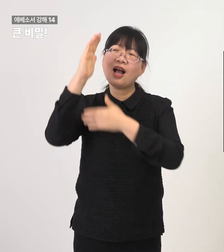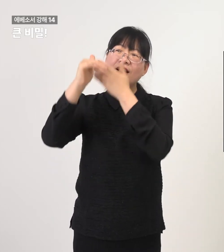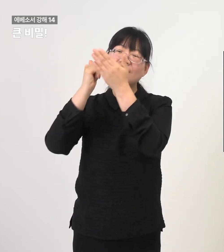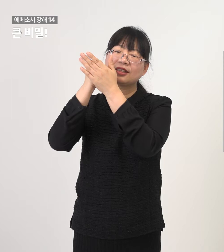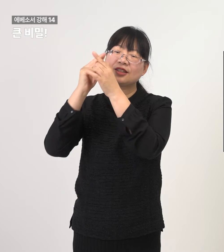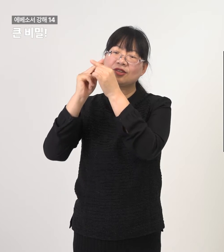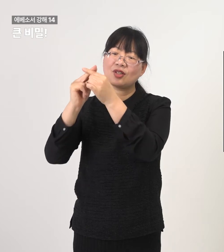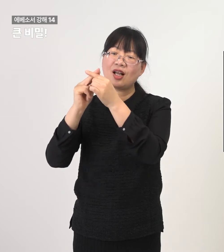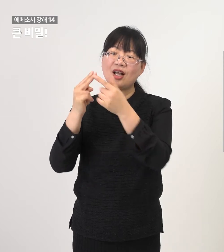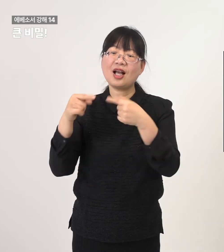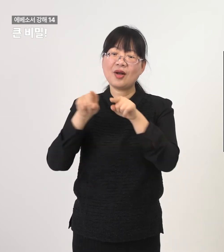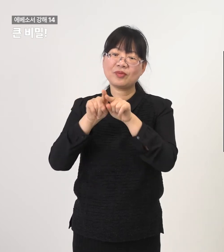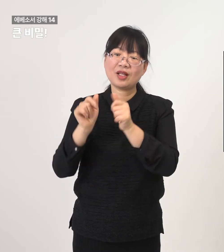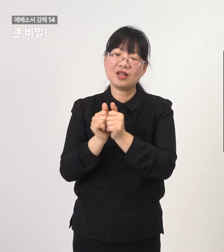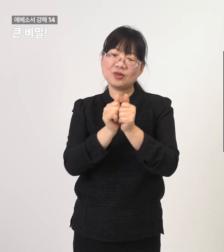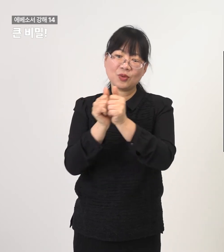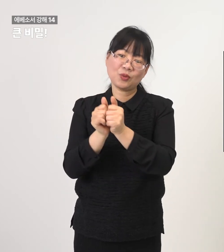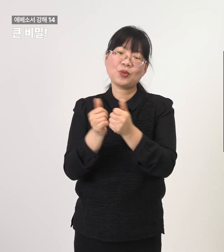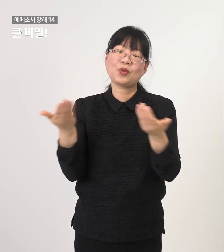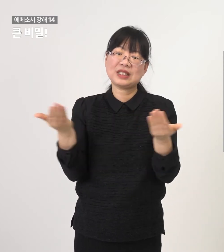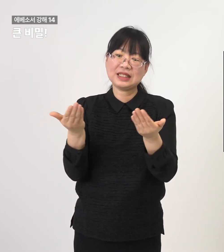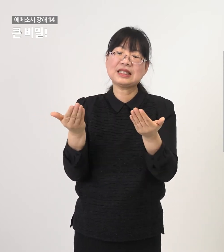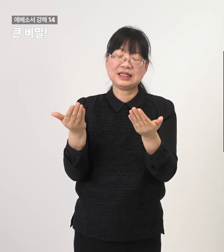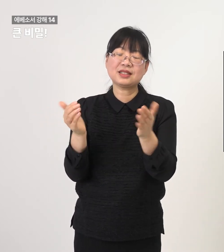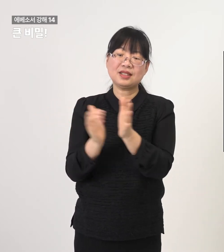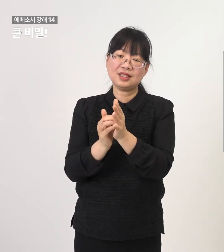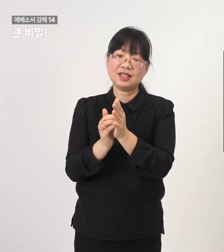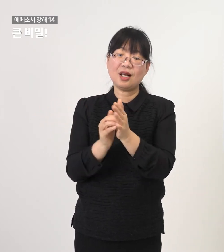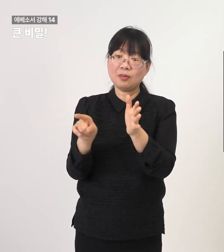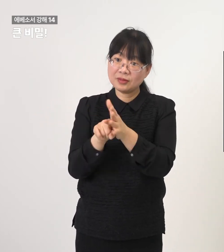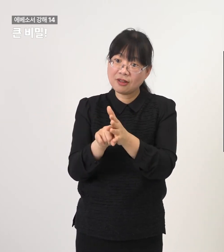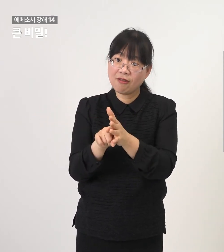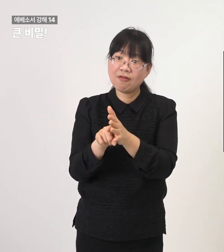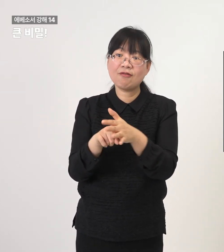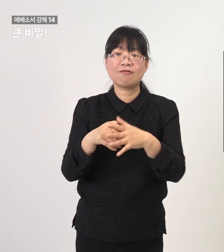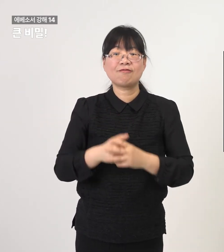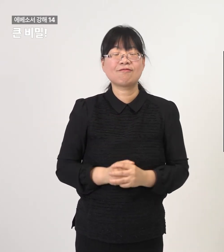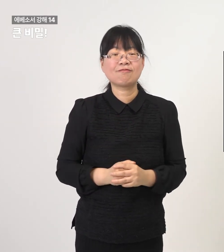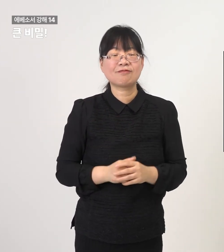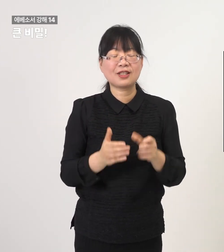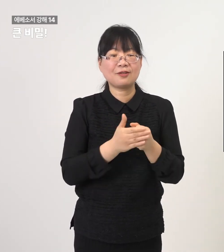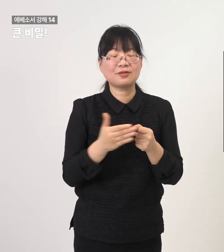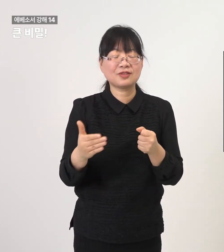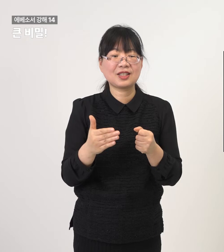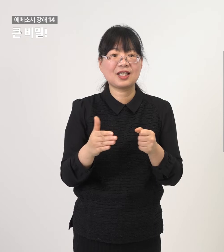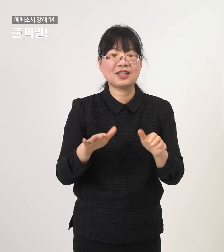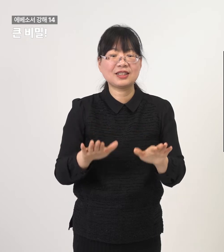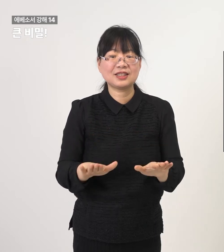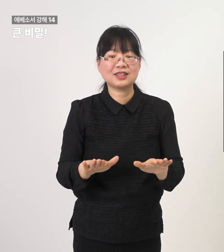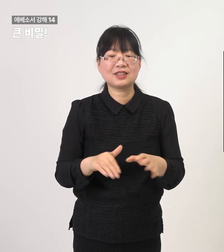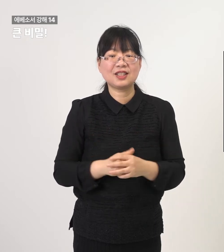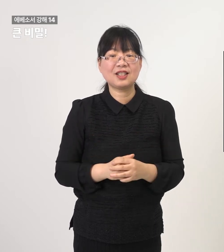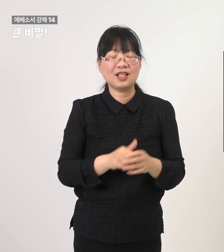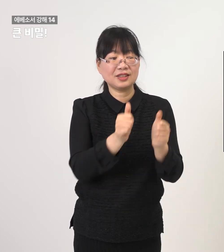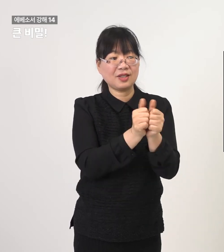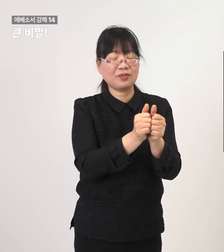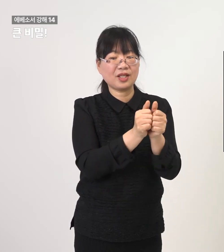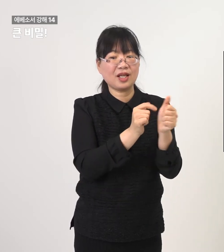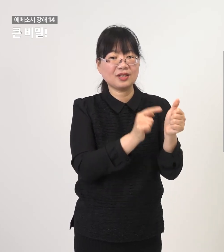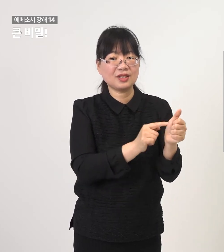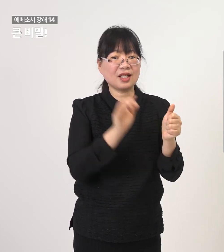하나님과 동역자가 되는 길이구나. 믿습니까? 그러니까 여기